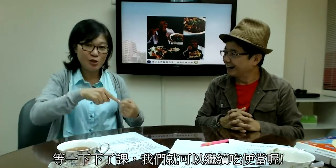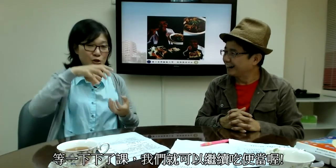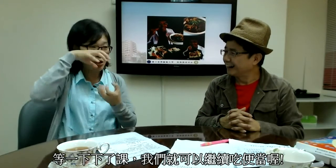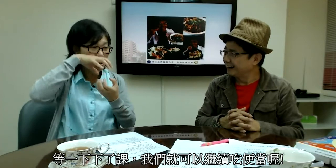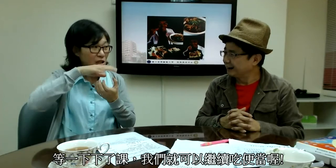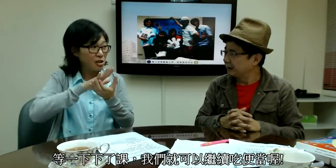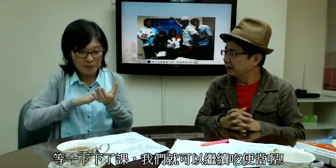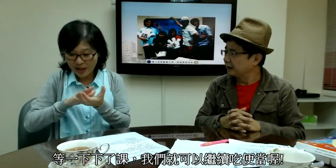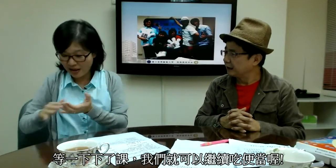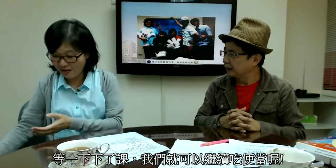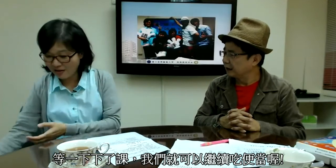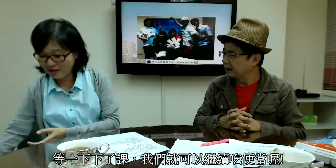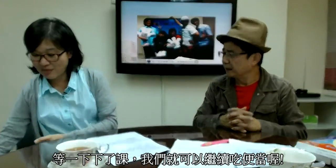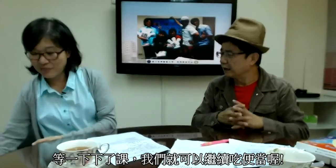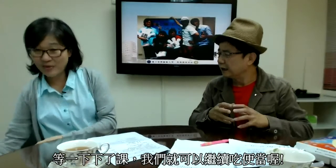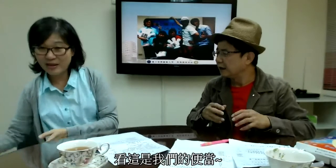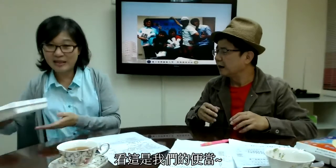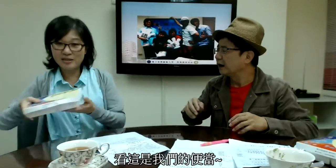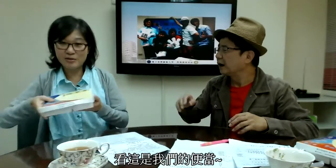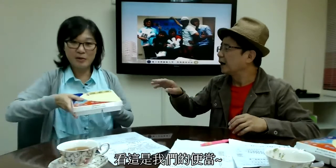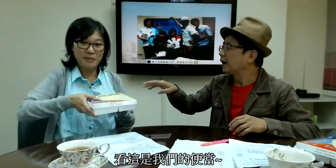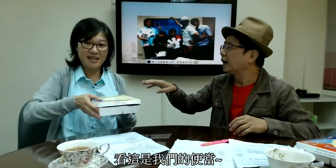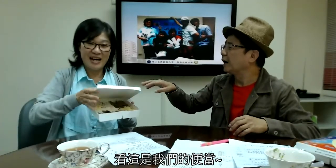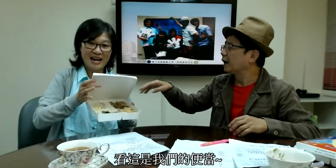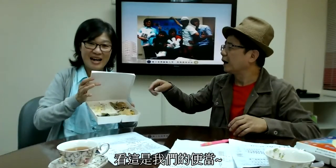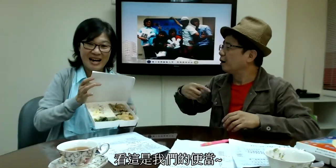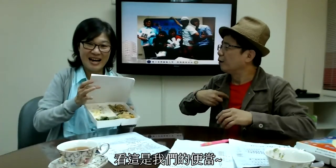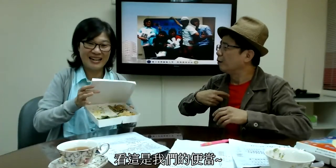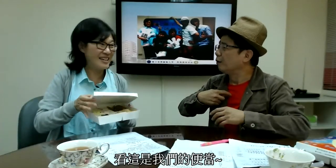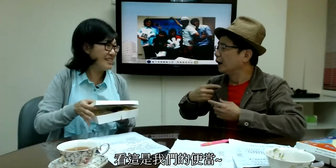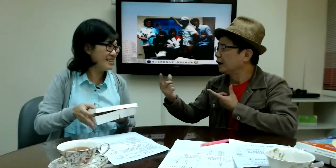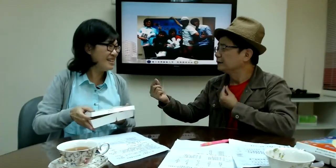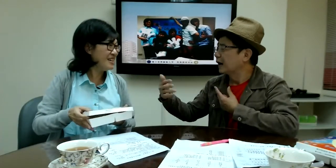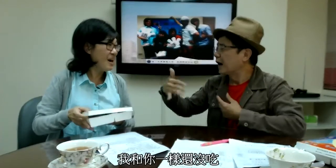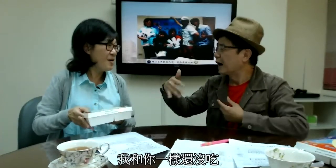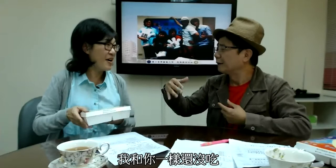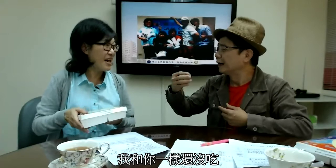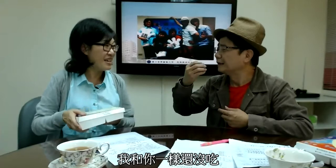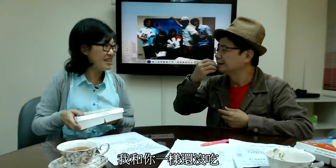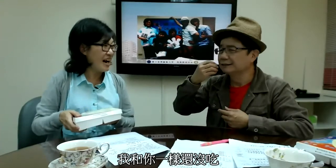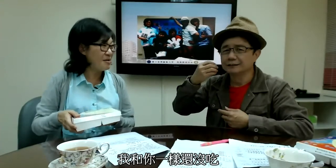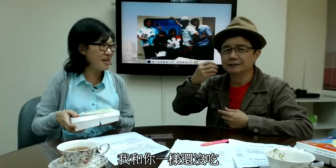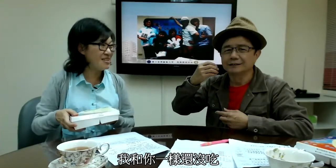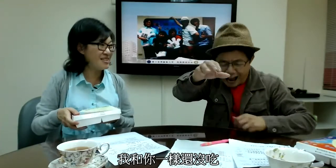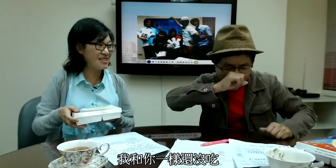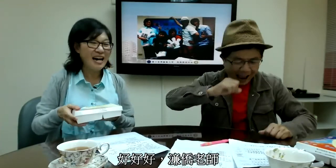续吃便当咯。看，这是我们的便当。我和你一样还没吃。好